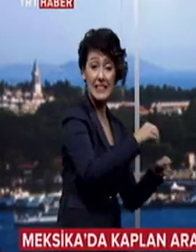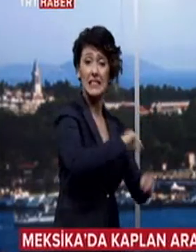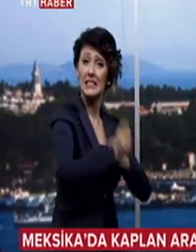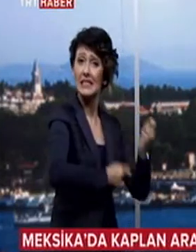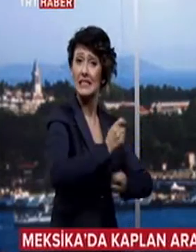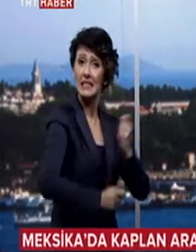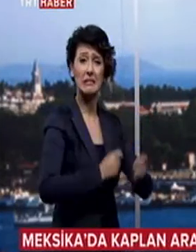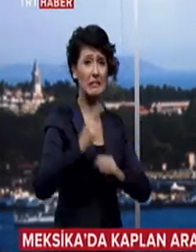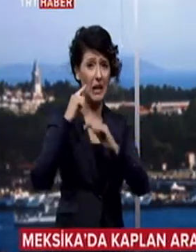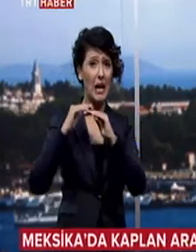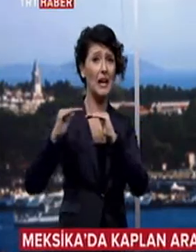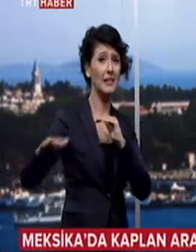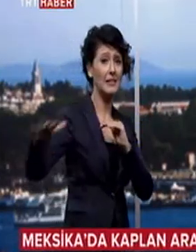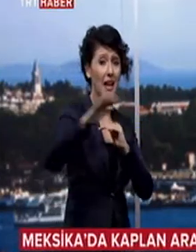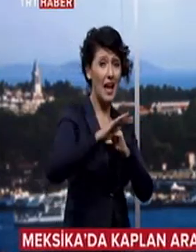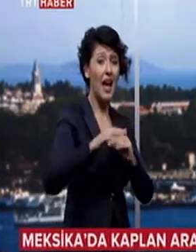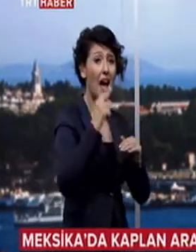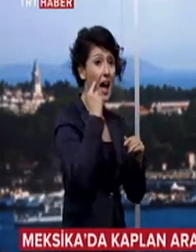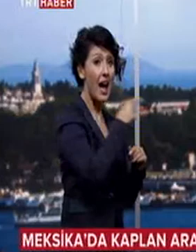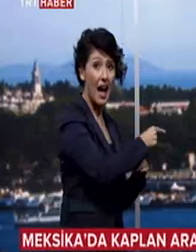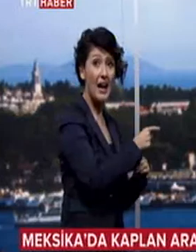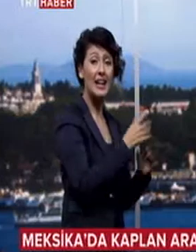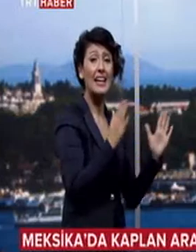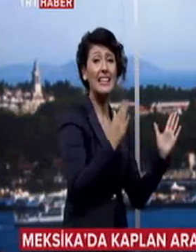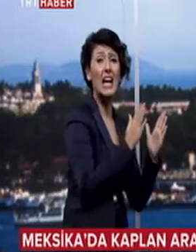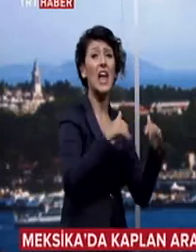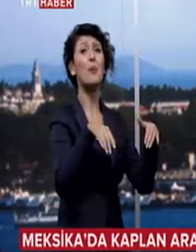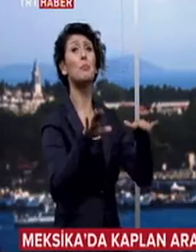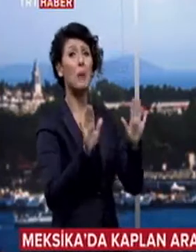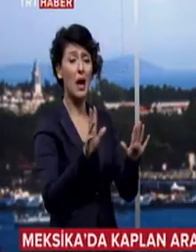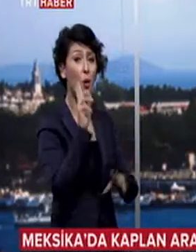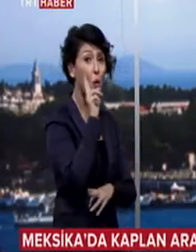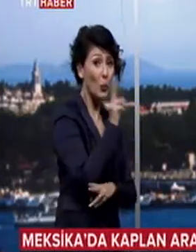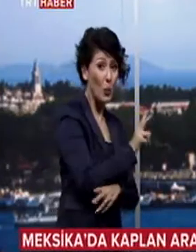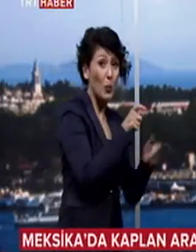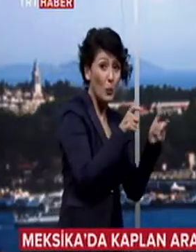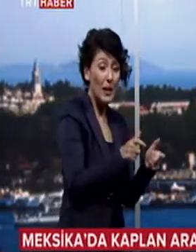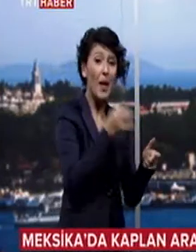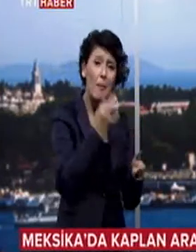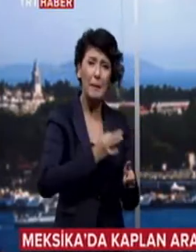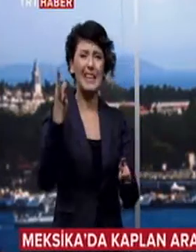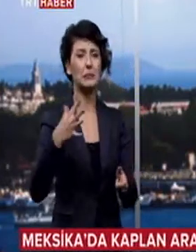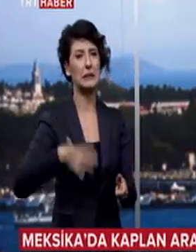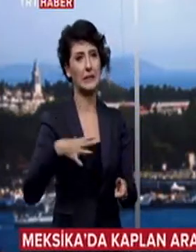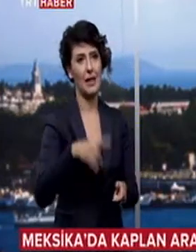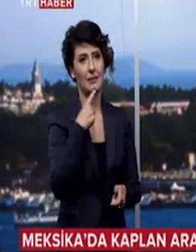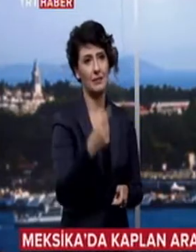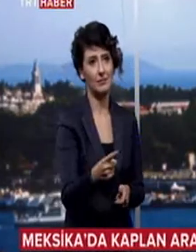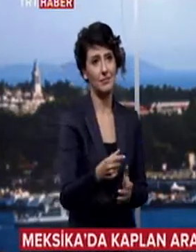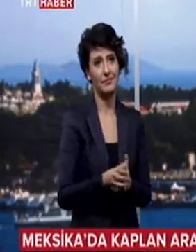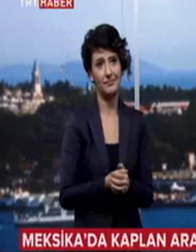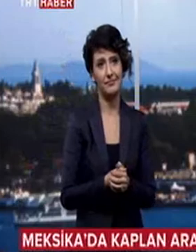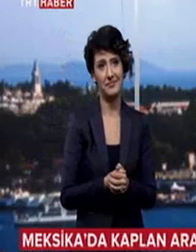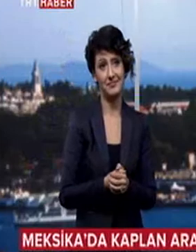yoğun çaba harcanıyor. Halktan da kaplana yaklaşılmaması ve görüldüğü yerin bildirilmesi